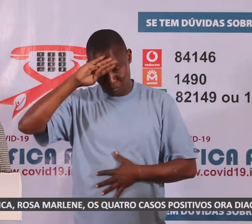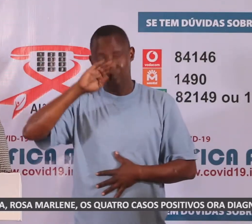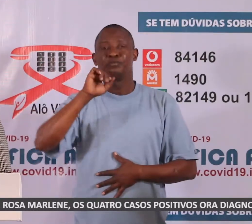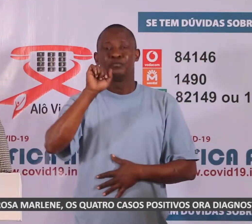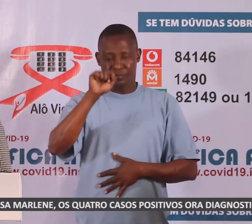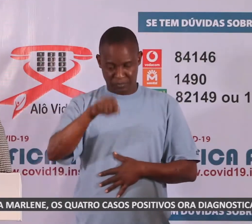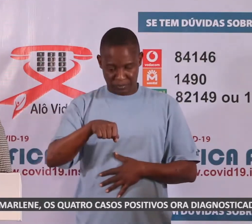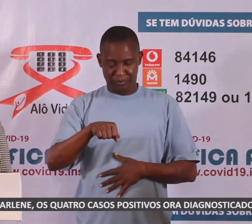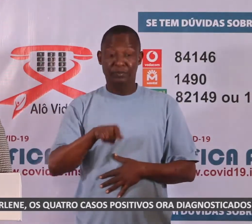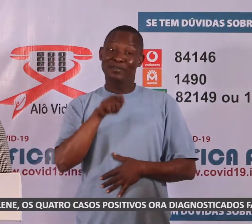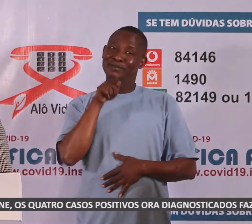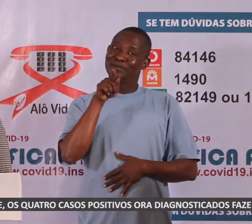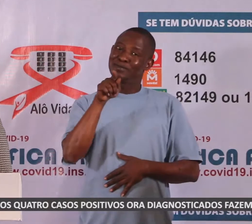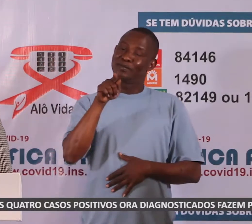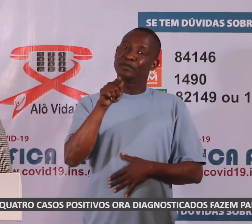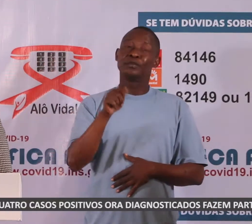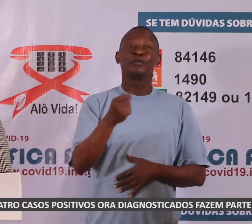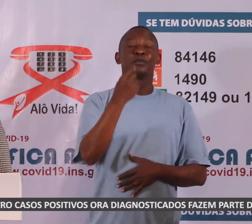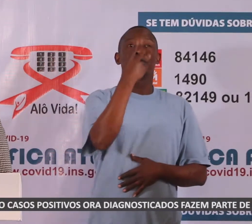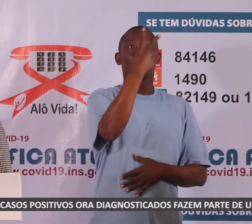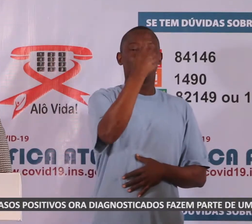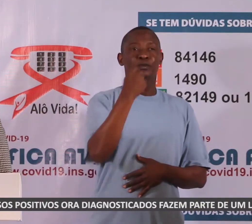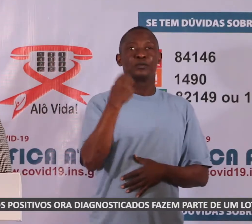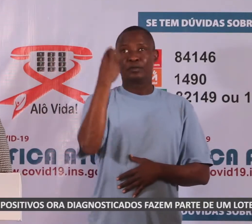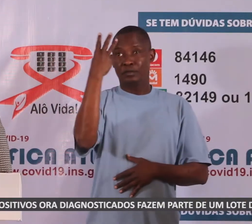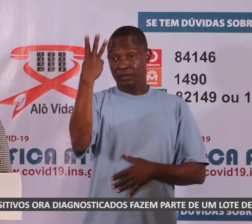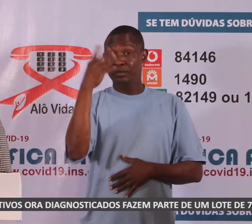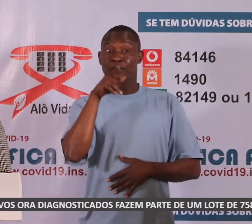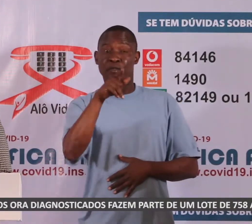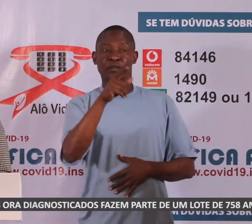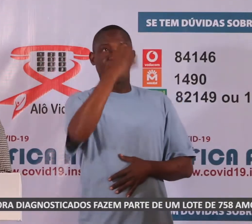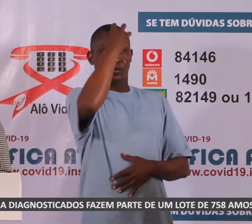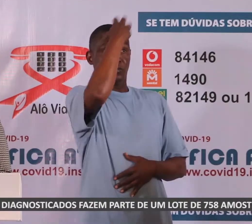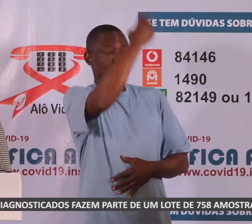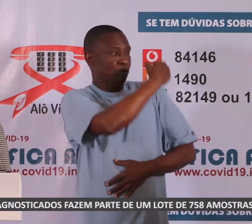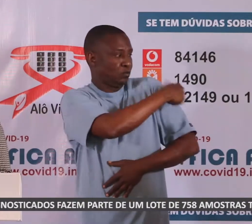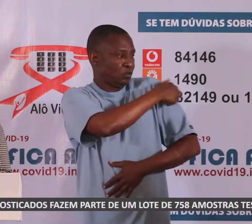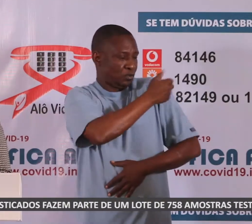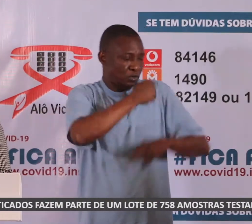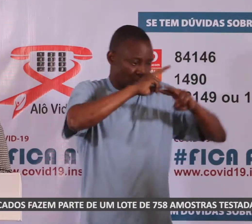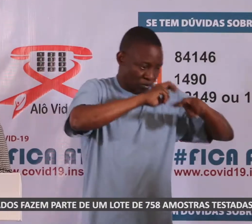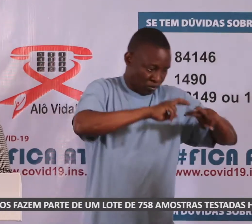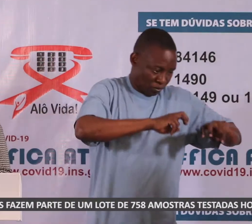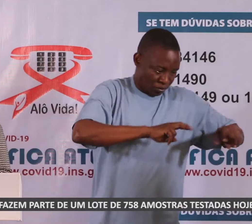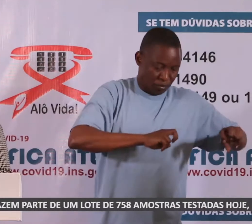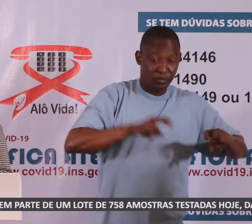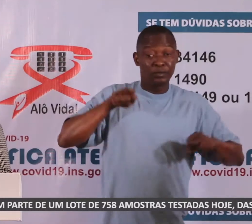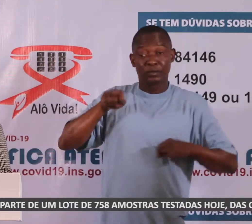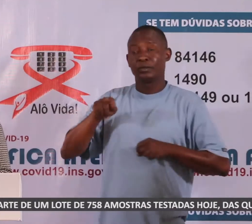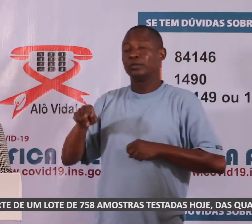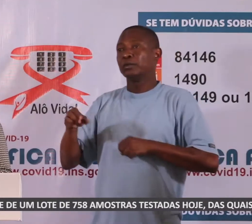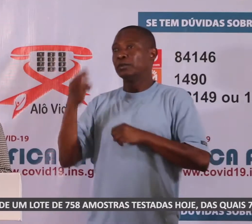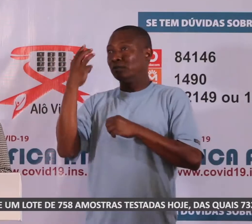dividindo, 23 são resultados positivos do setor público e 3 são resultados positivos do setor